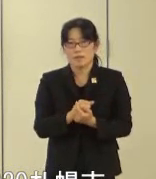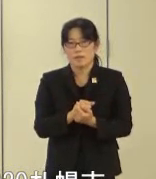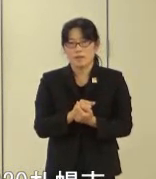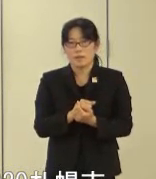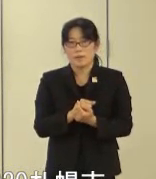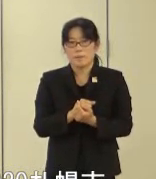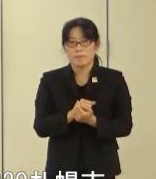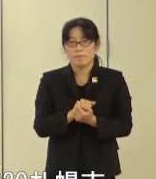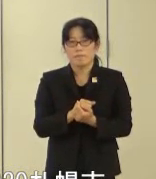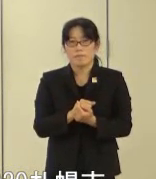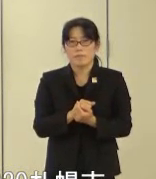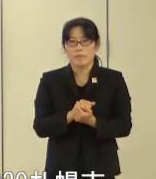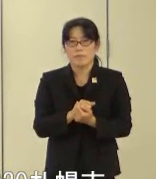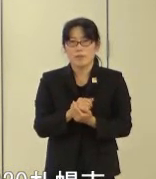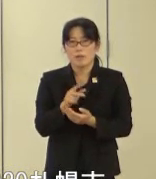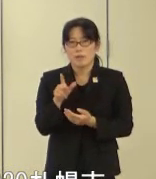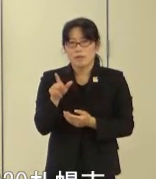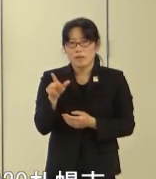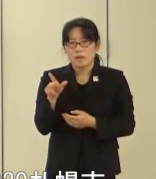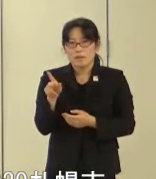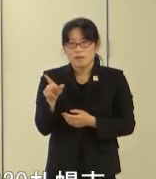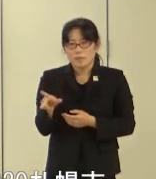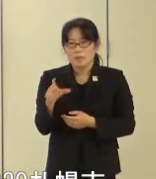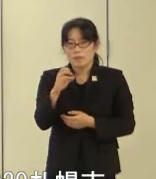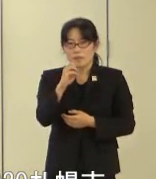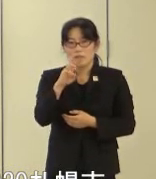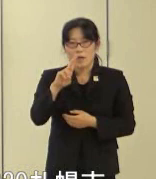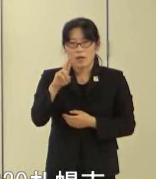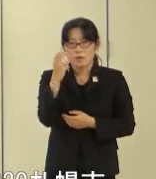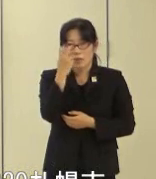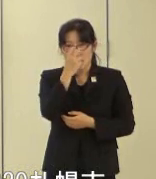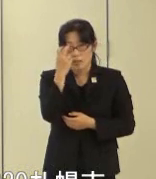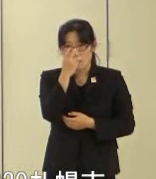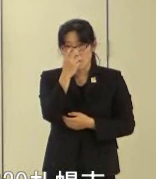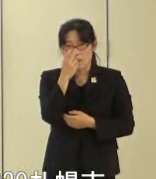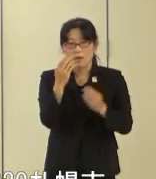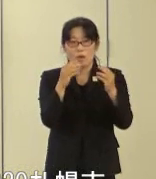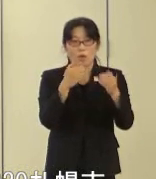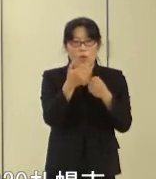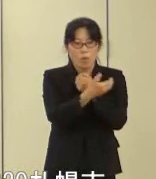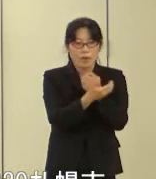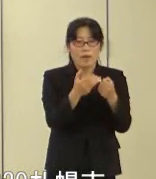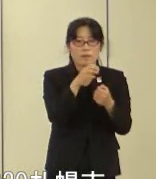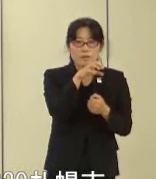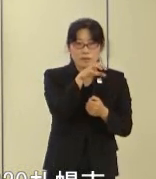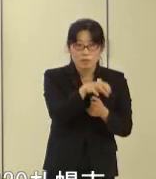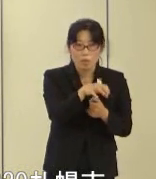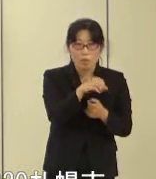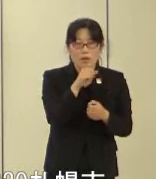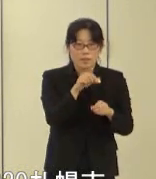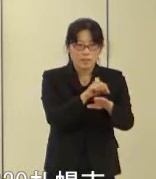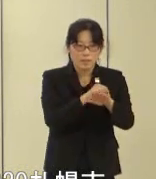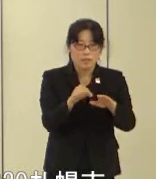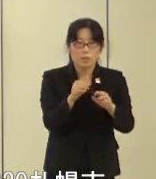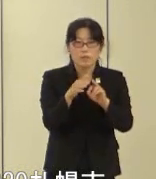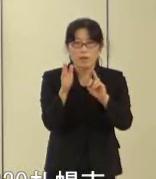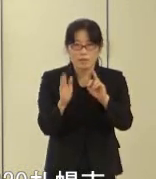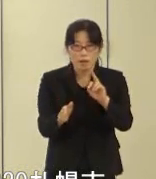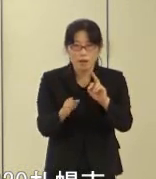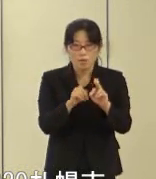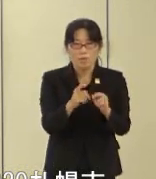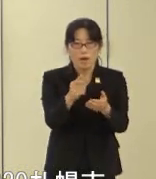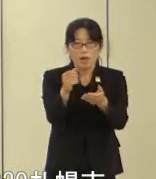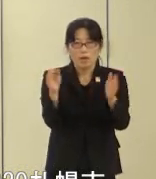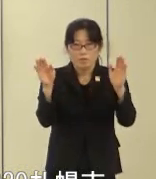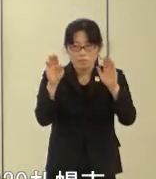は今の PCR 検査、私ども保健所が行っている臨時の PCR 検査センターは、いわゆる接待を